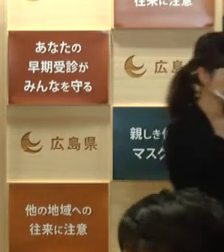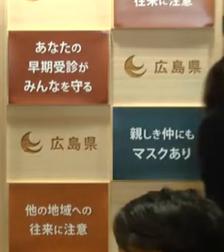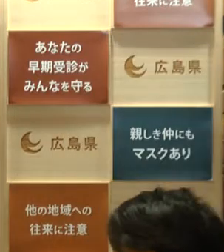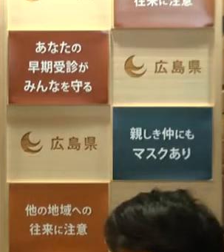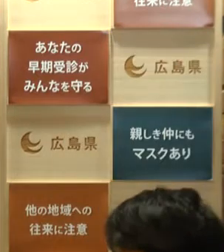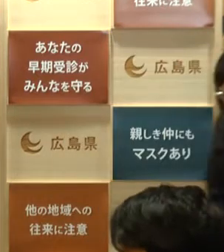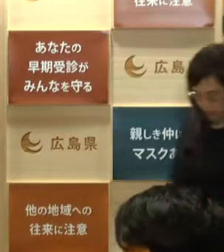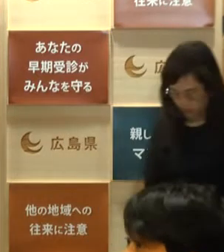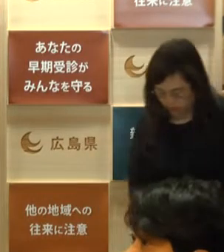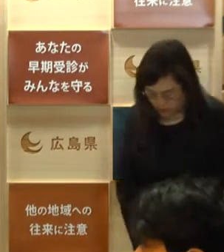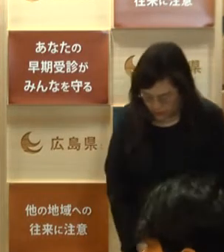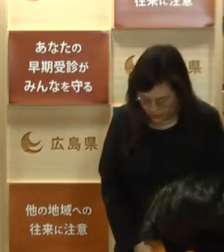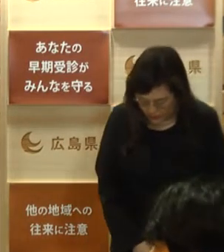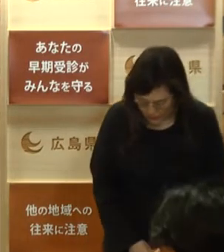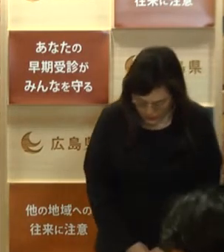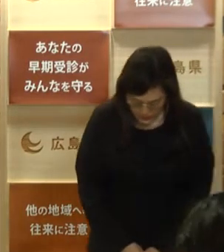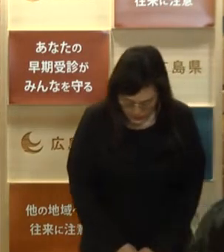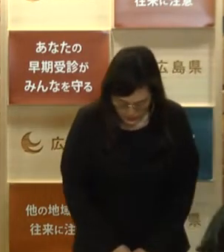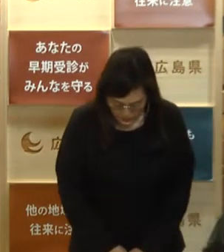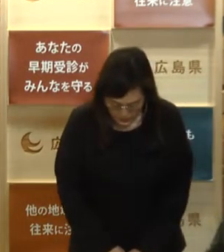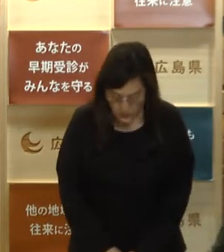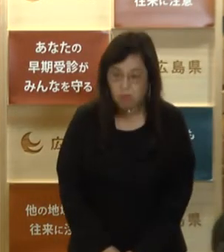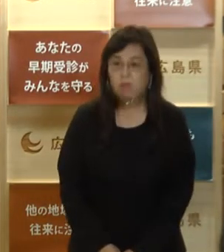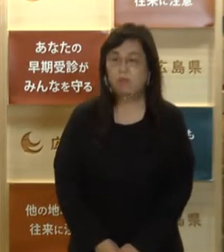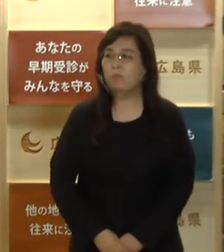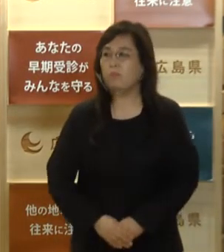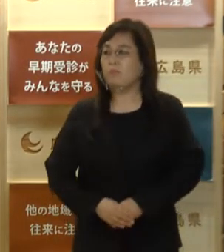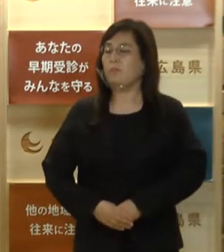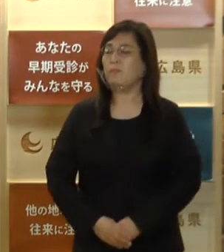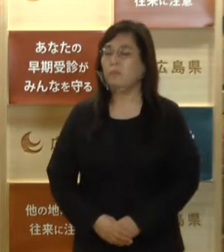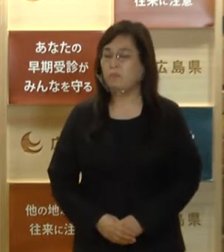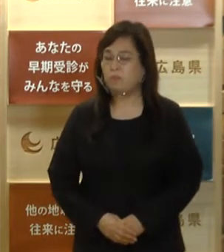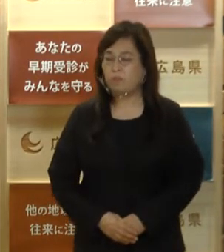じゃあ現実系の岩瀬さんにマイクをお願いします。